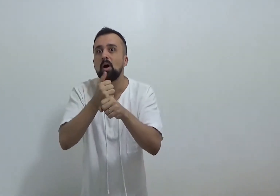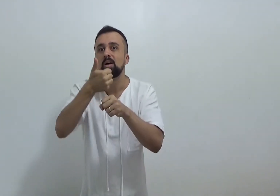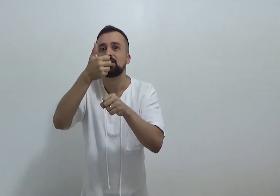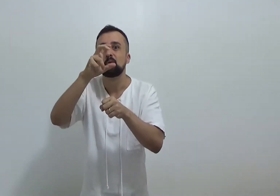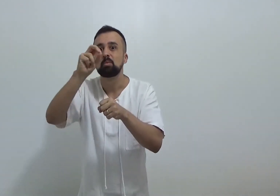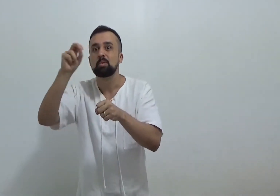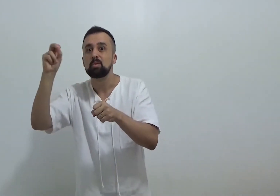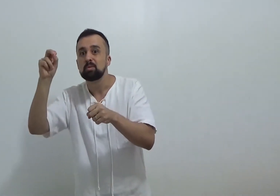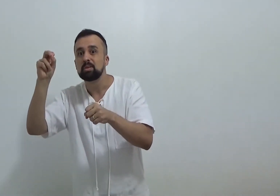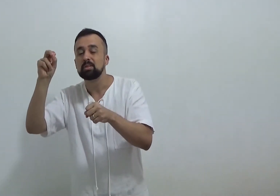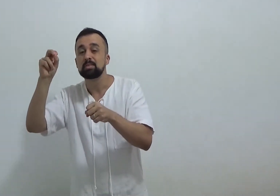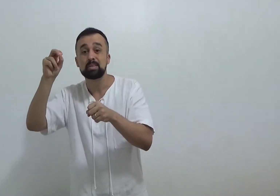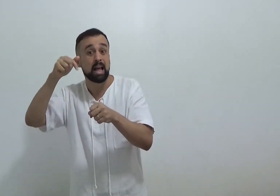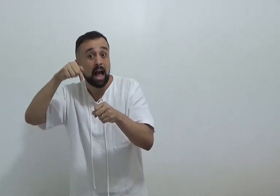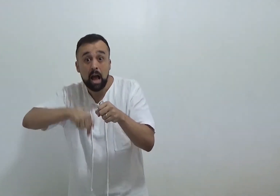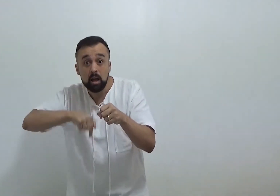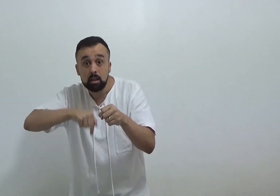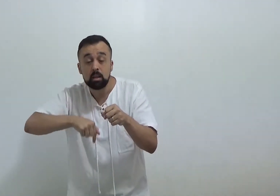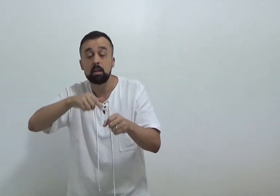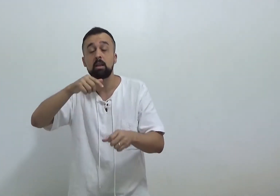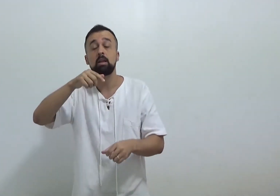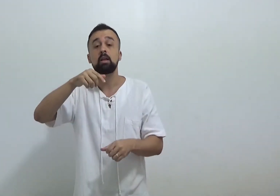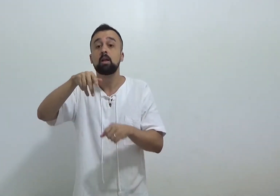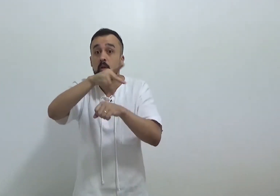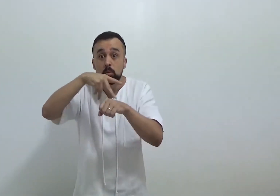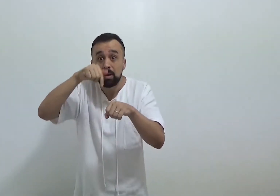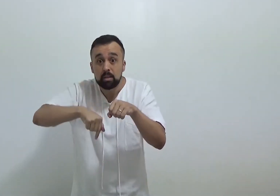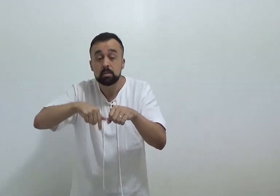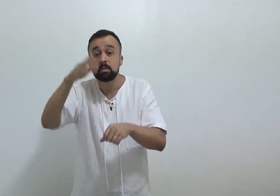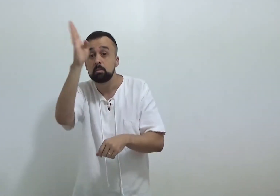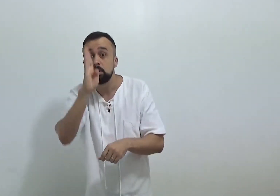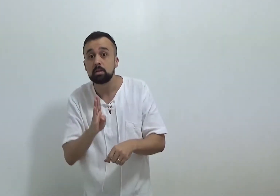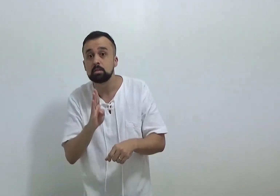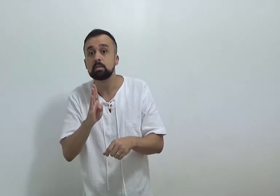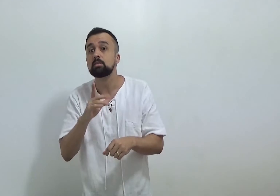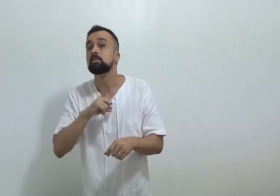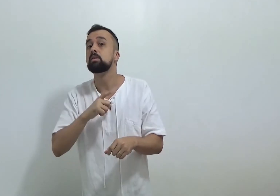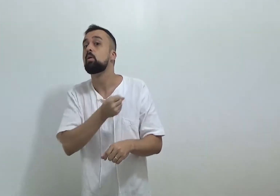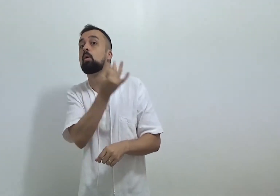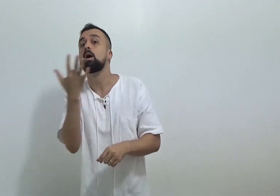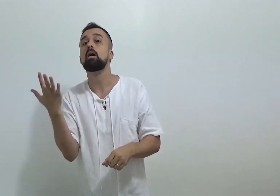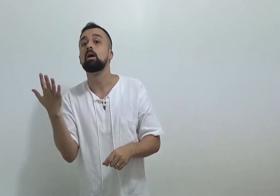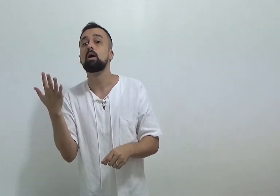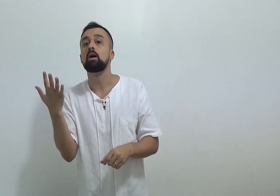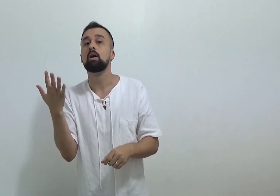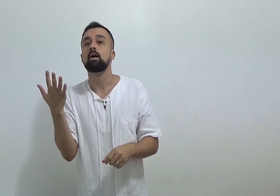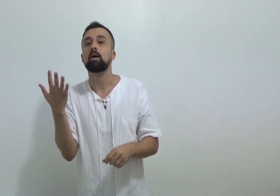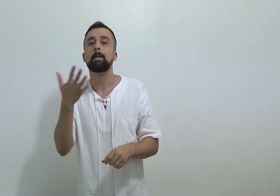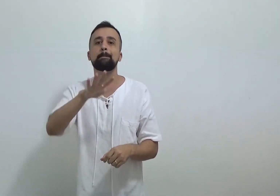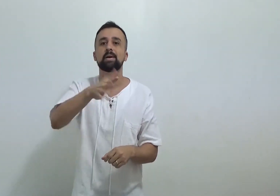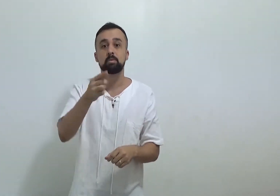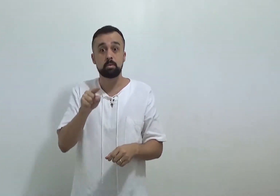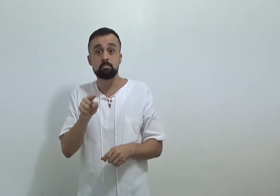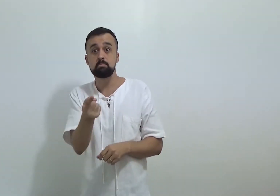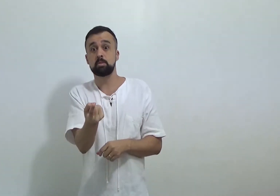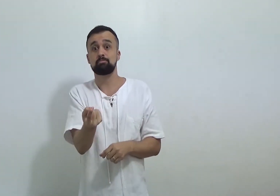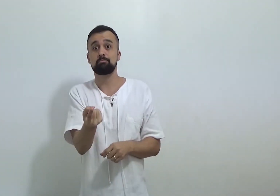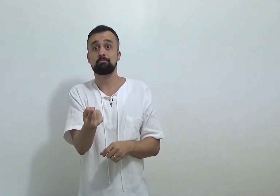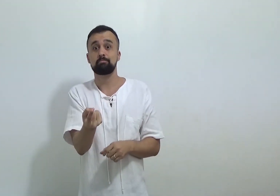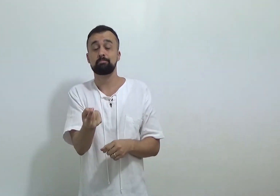7.000. E no ano de 1500, só aqui no Brasil existiam